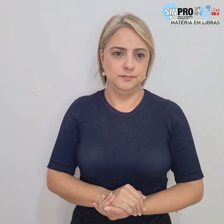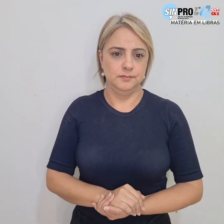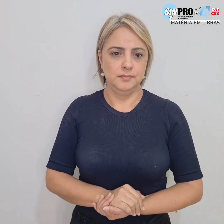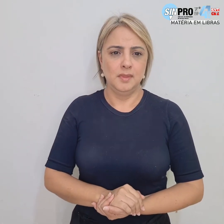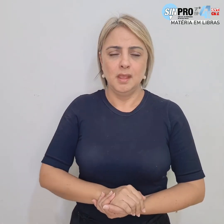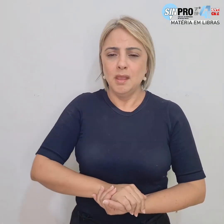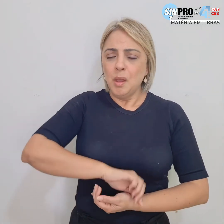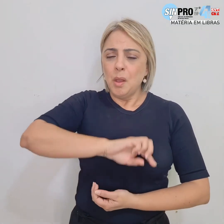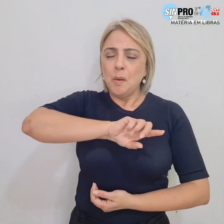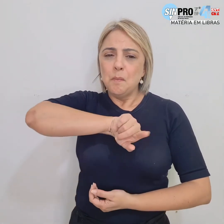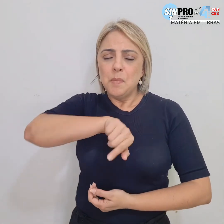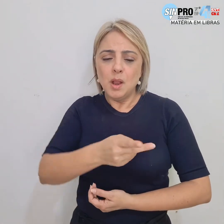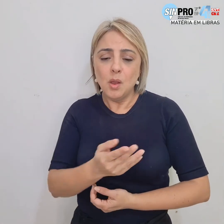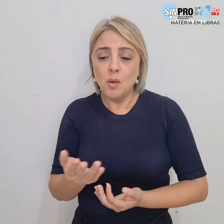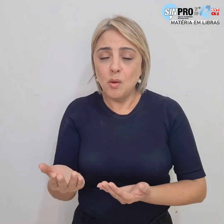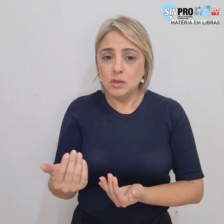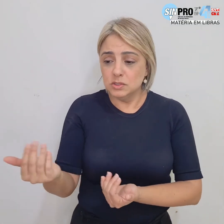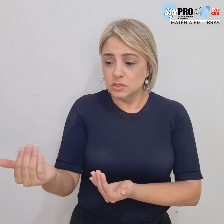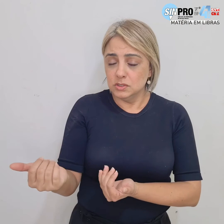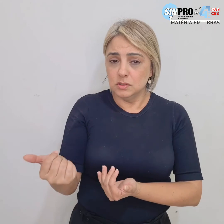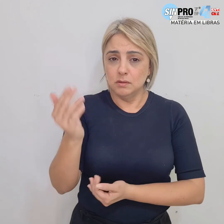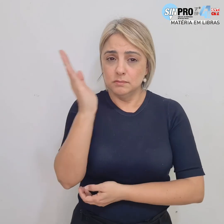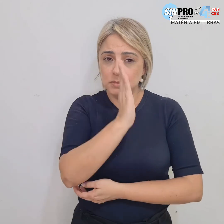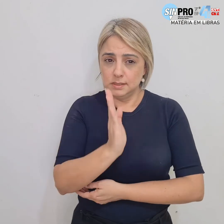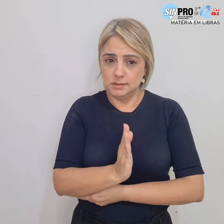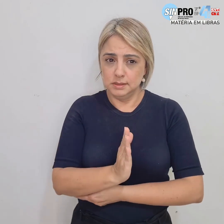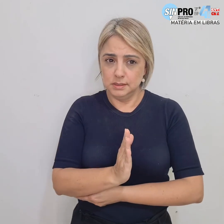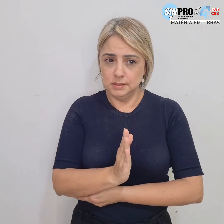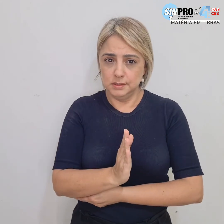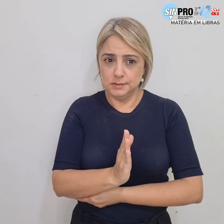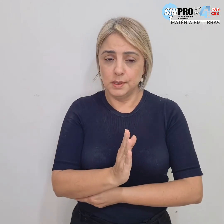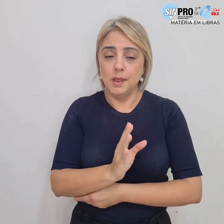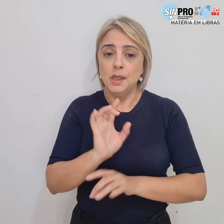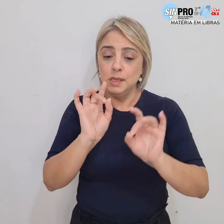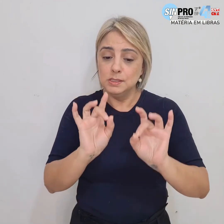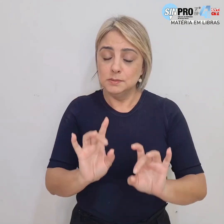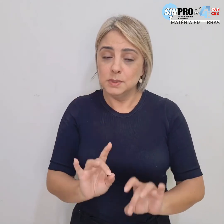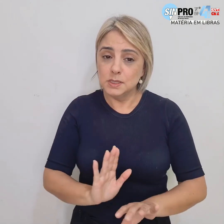Milhões de jovens brasileiros, em especial os de baixa renda,